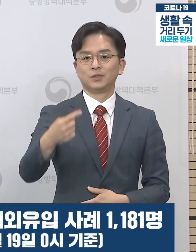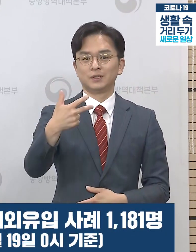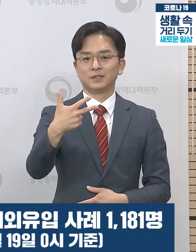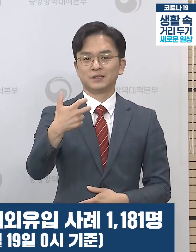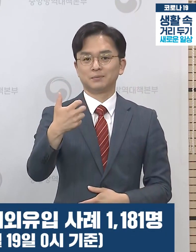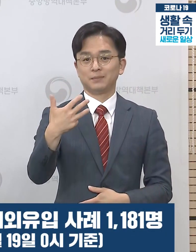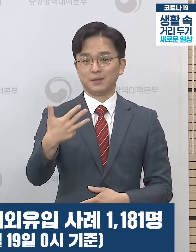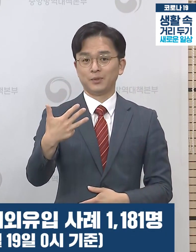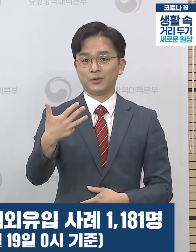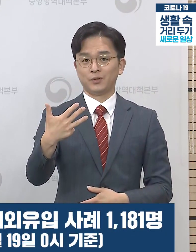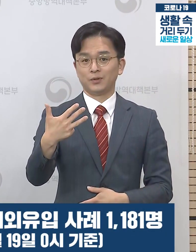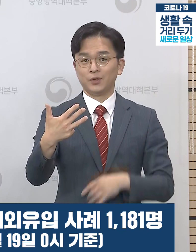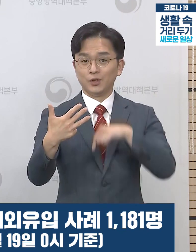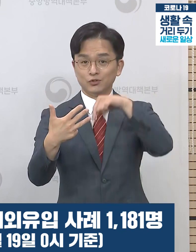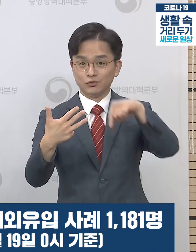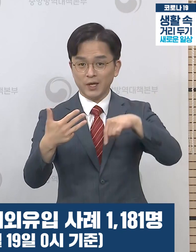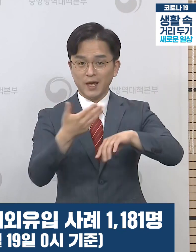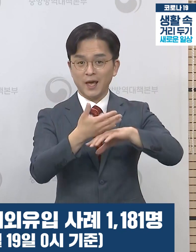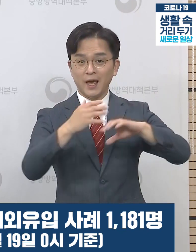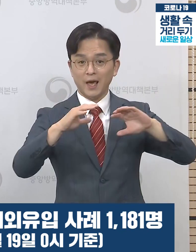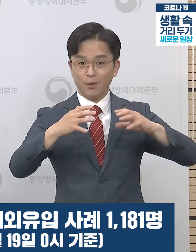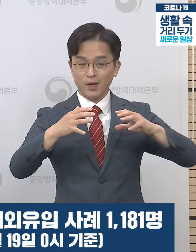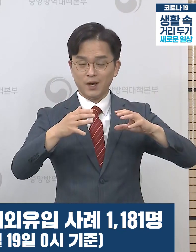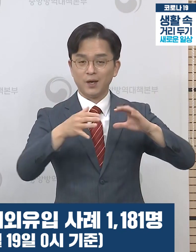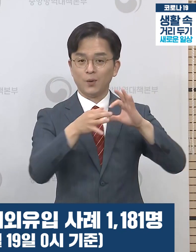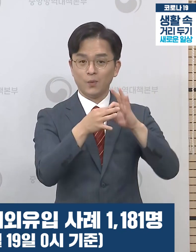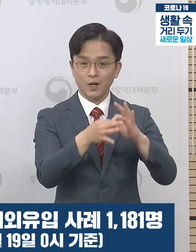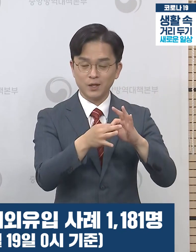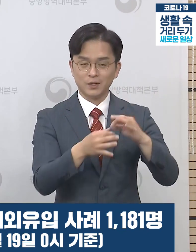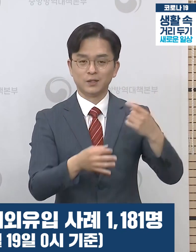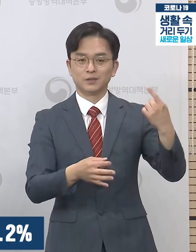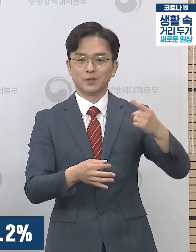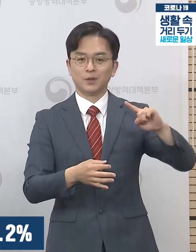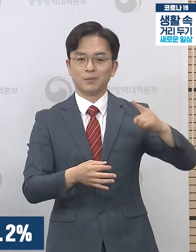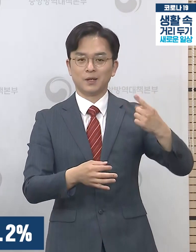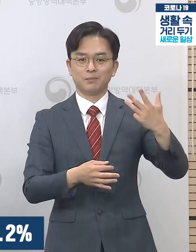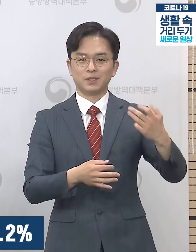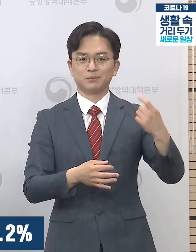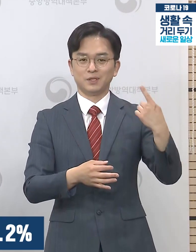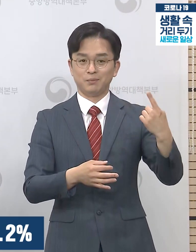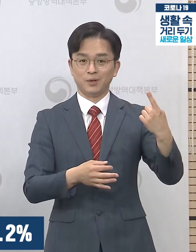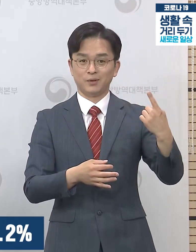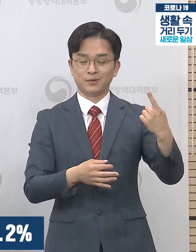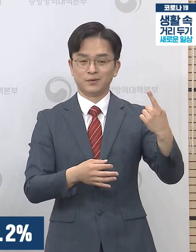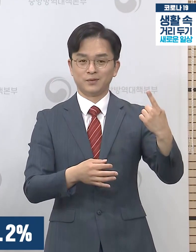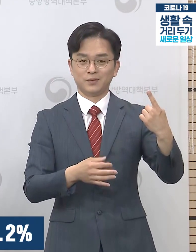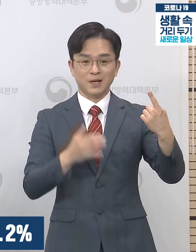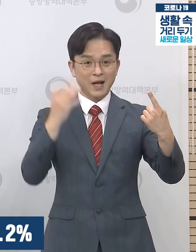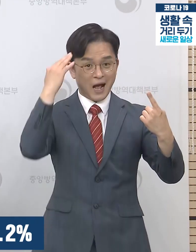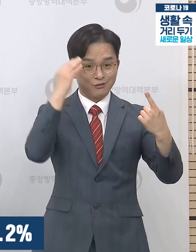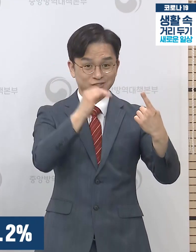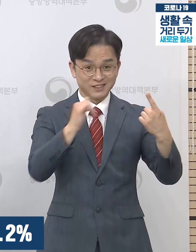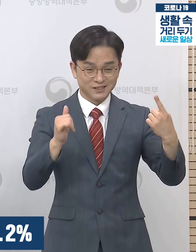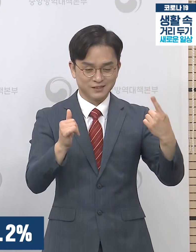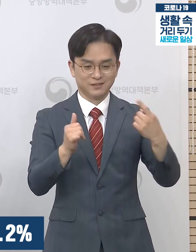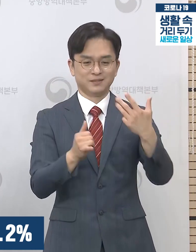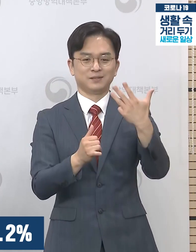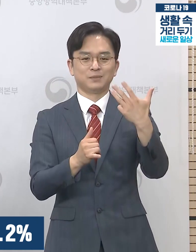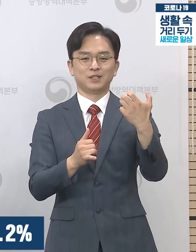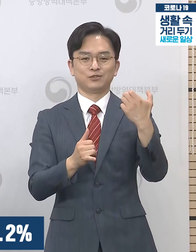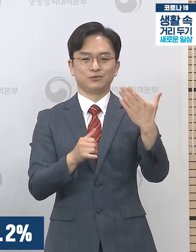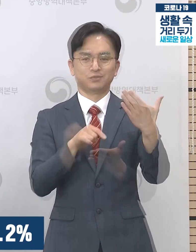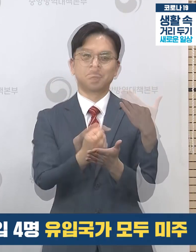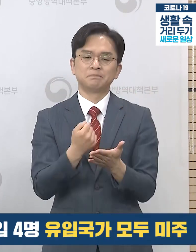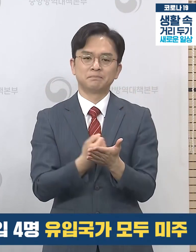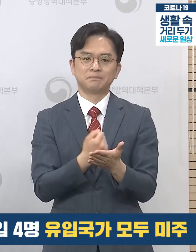11,078명입니다. 이 중에 해외 유입이 1,181명으로 내국인이 89.2%를 차지하고